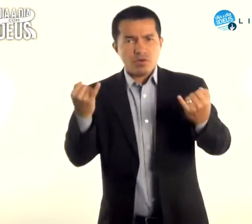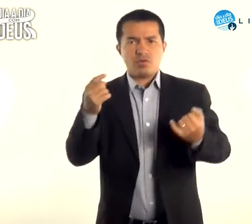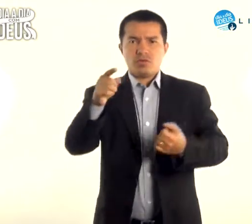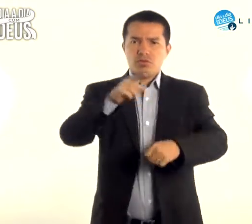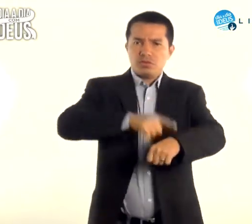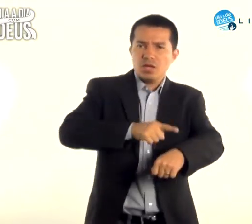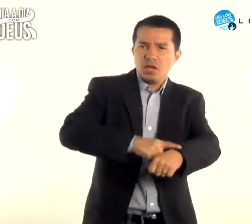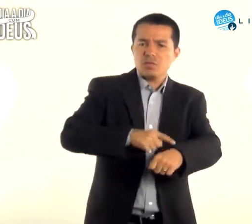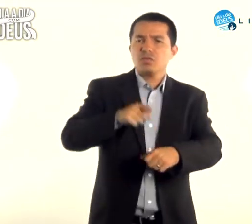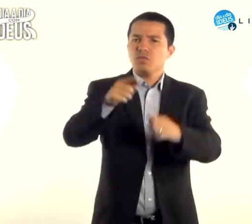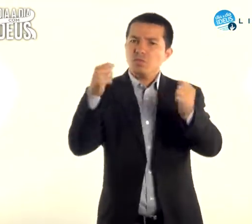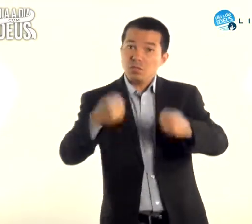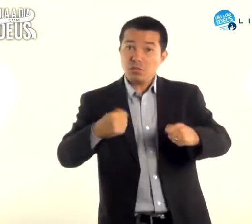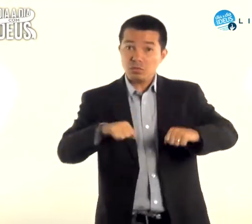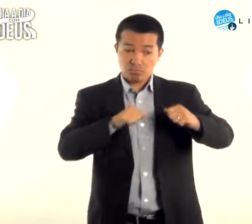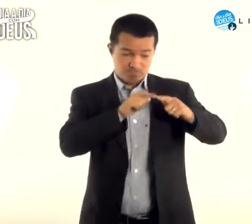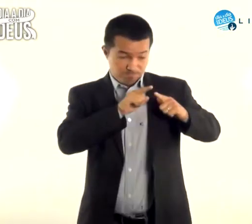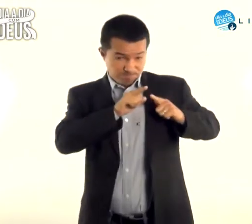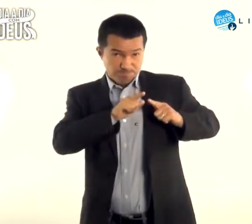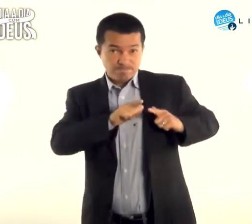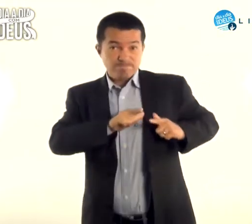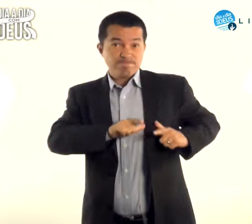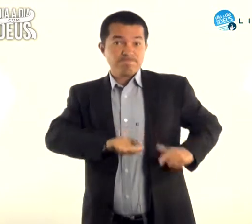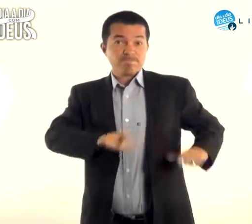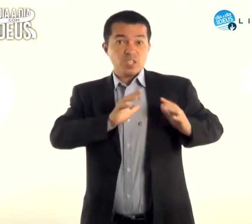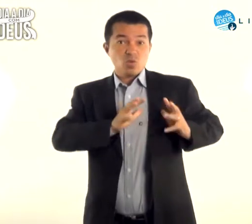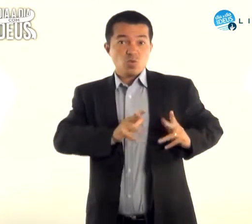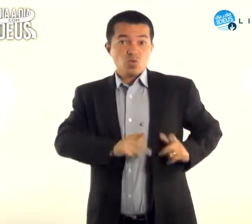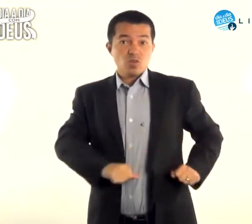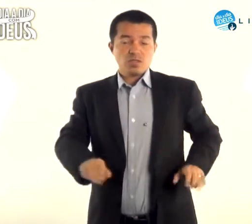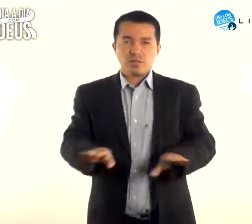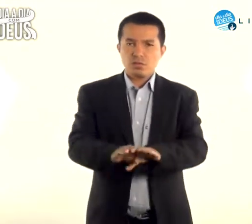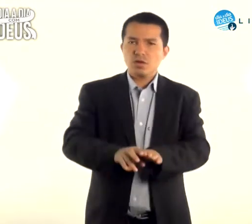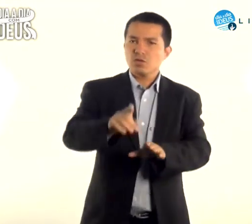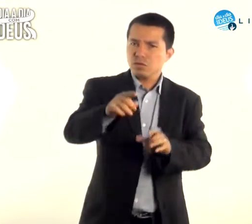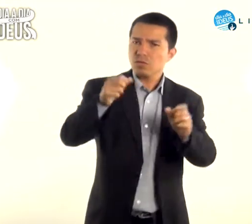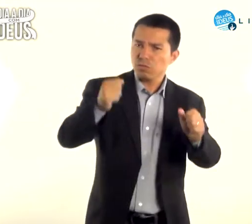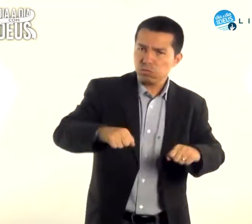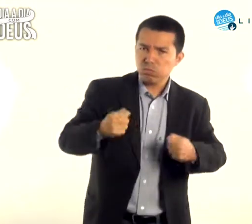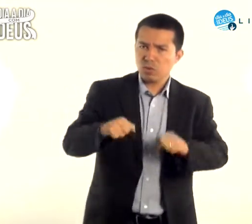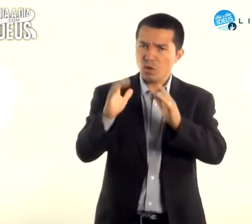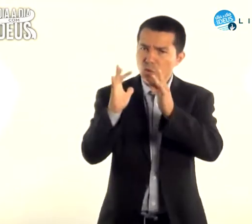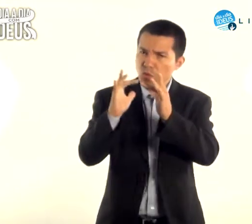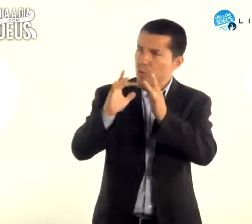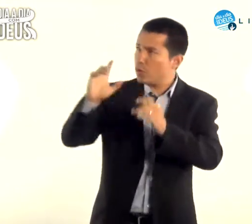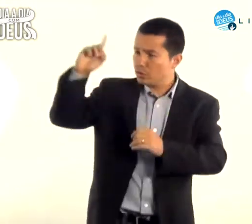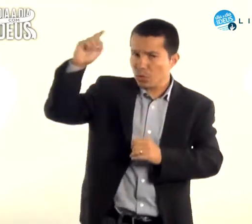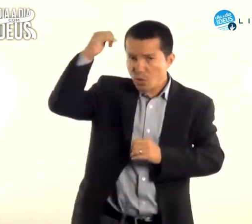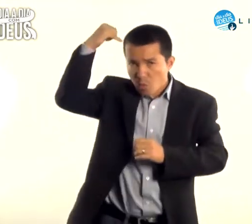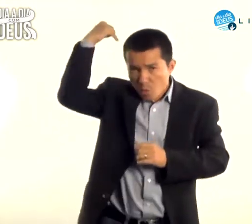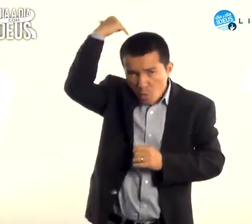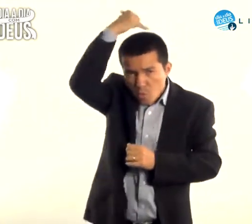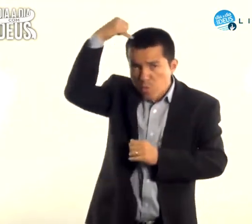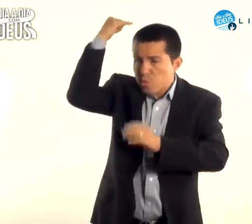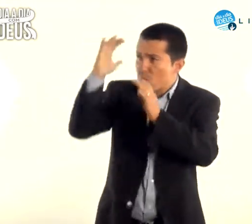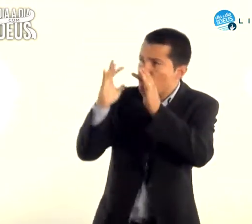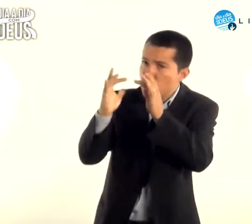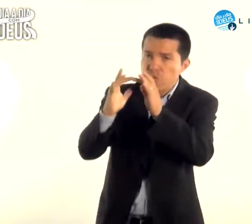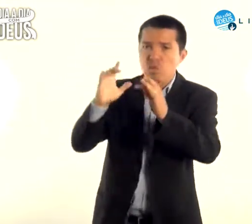sejam alvas as tuas vestes e nunca falte óleo sobre a tua cabeça. Goza a vida com a mulher que amas,